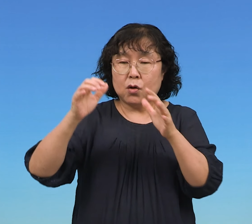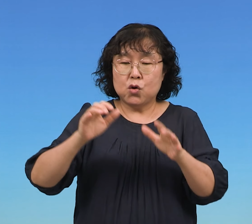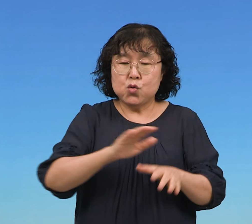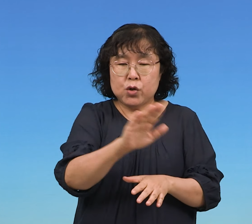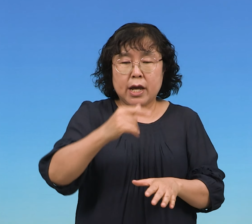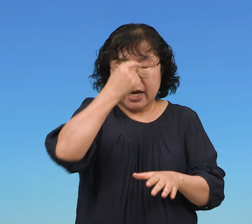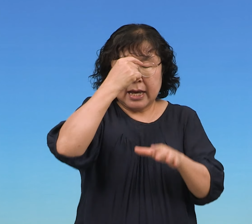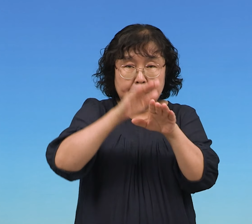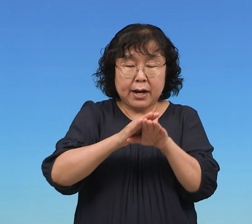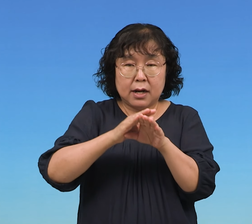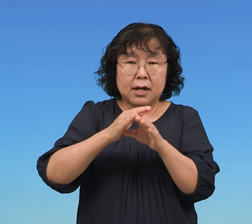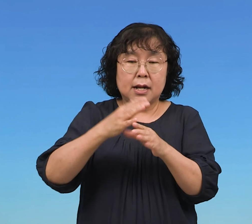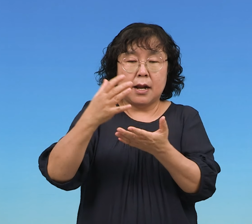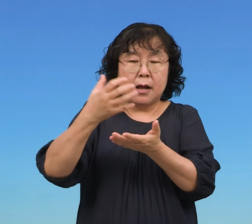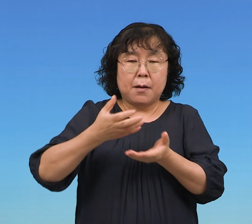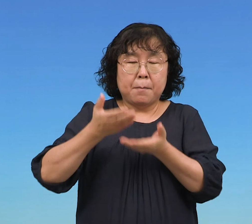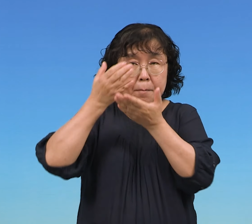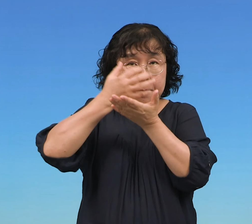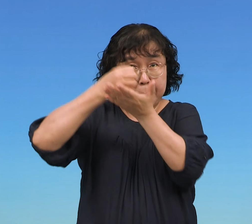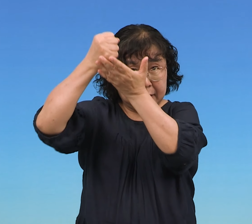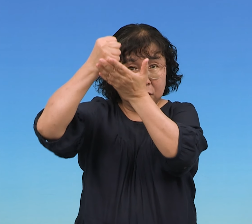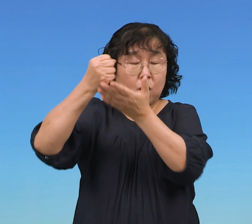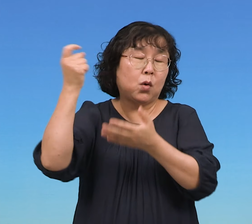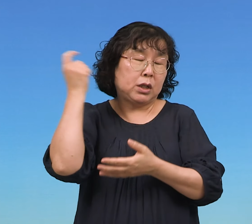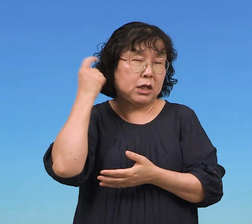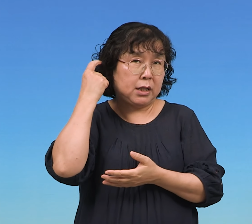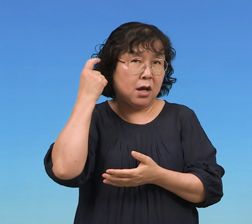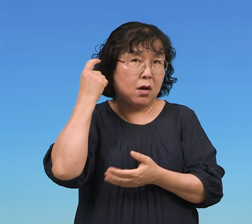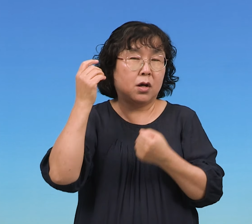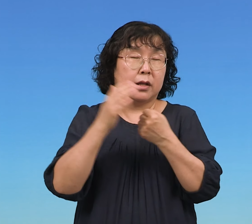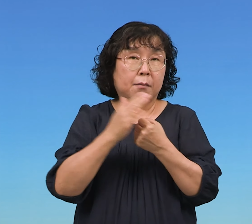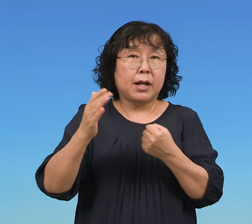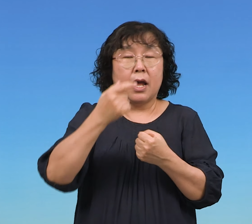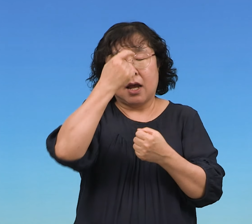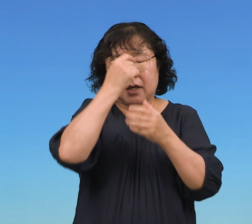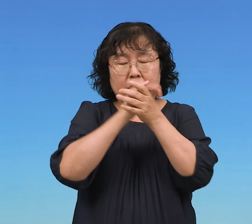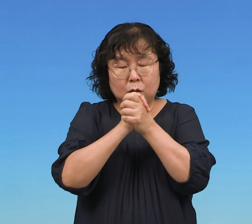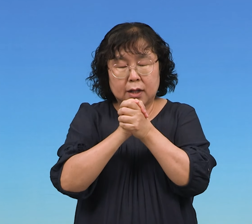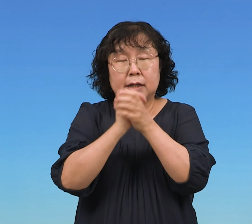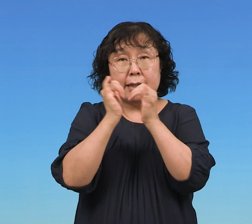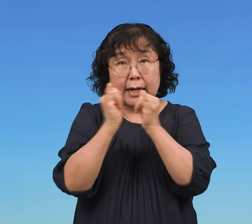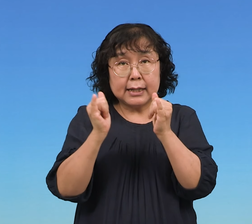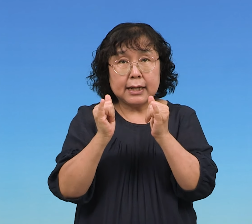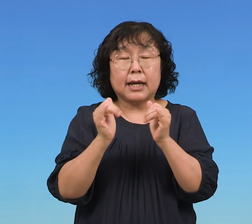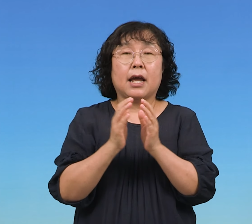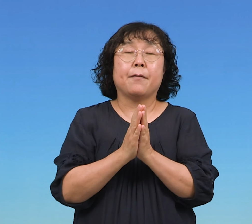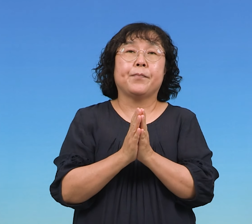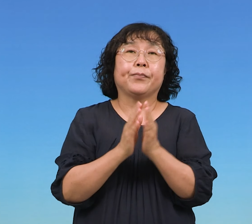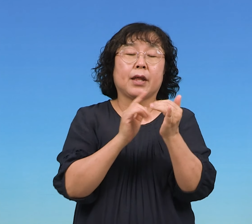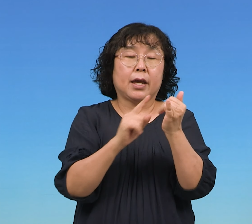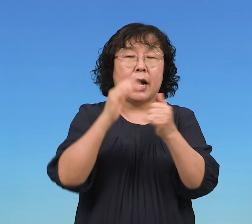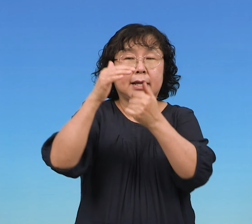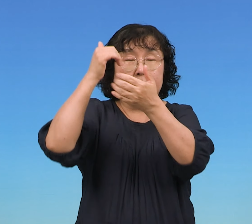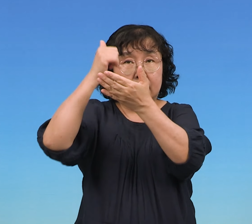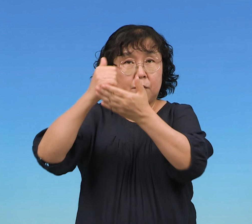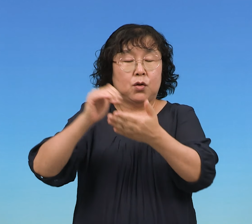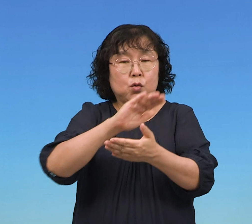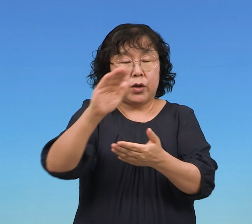받고 들으십니다. 그리고 기도하는 자들에게, 그 답답한 마음을 가지고 주님 앞으로 나가 신음하는